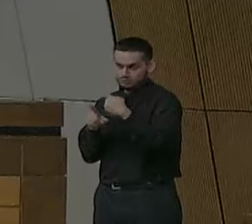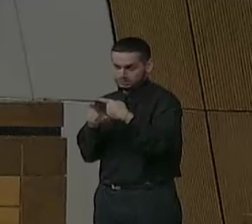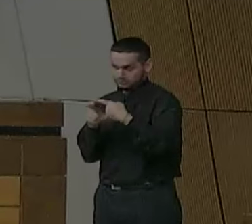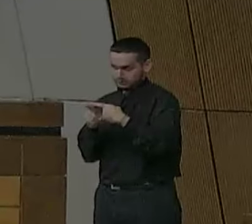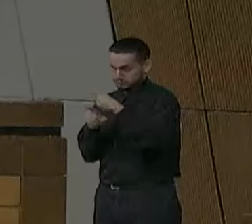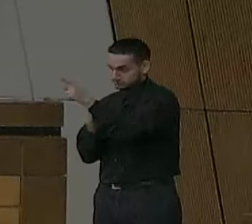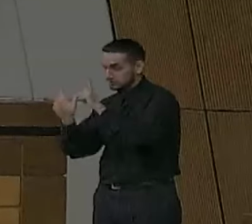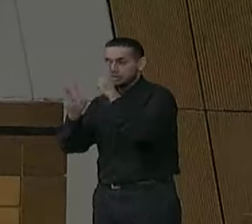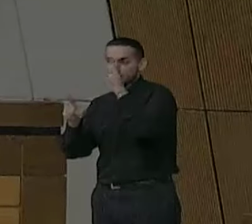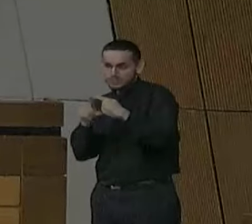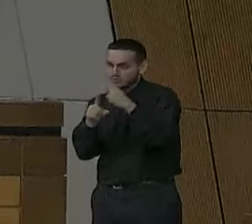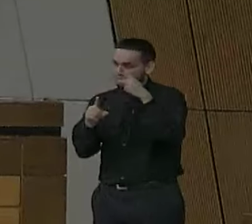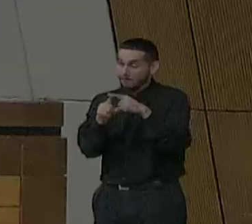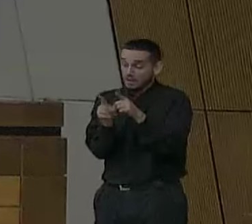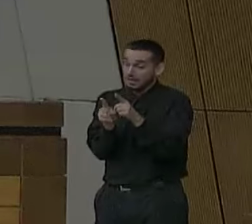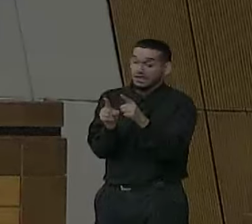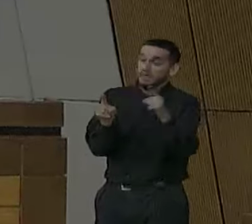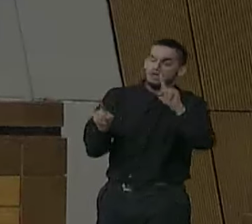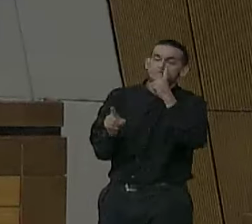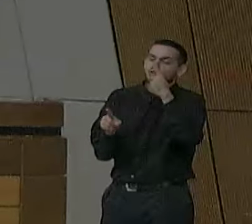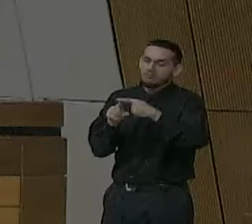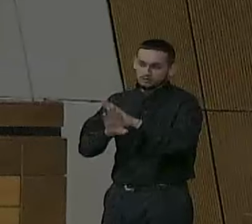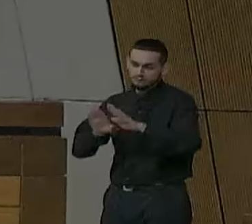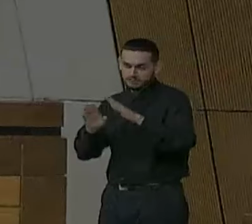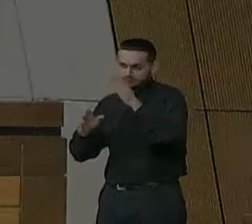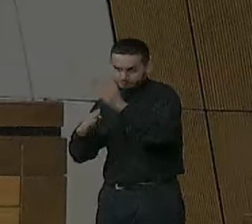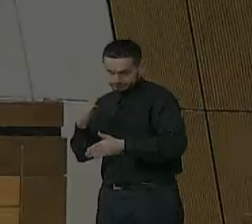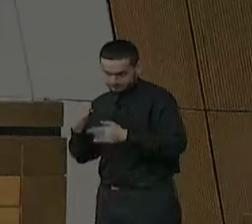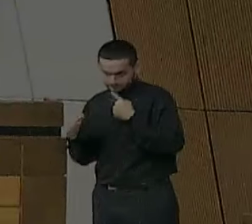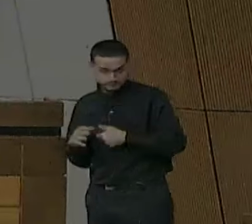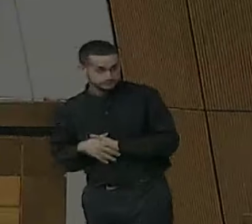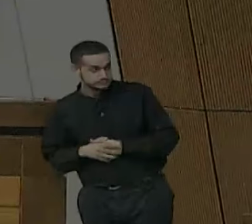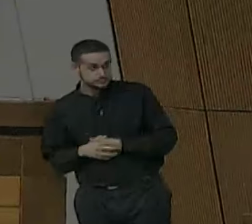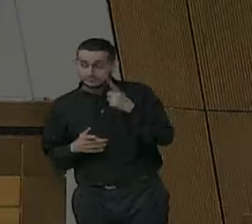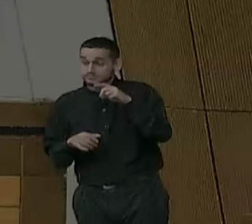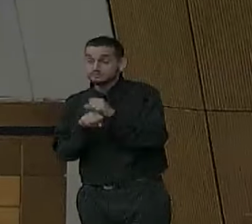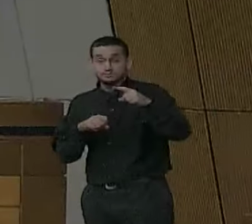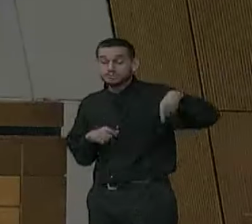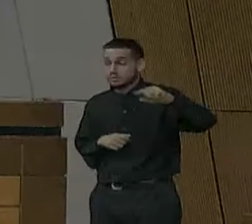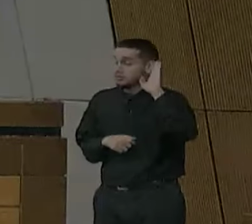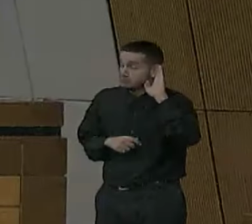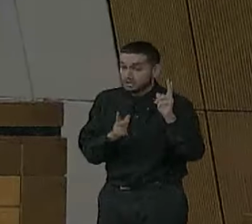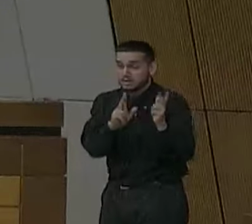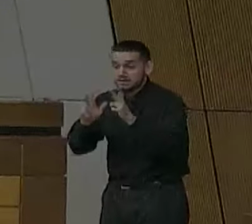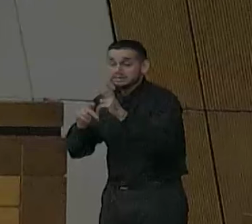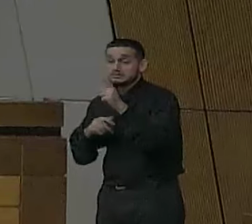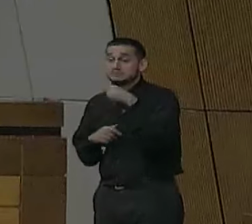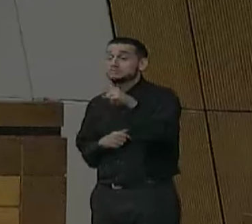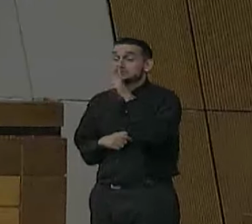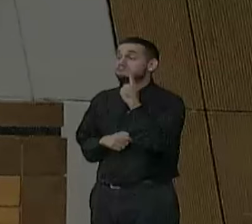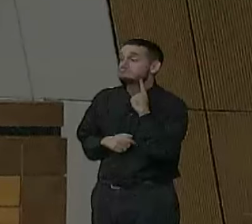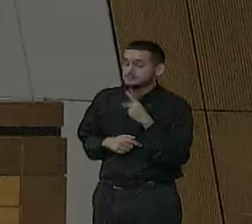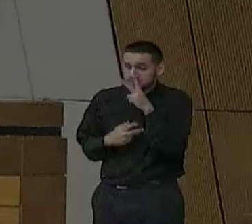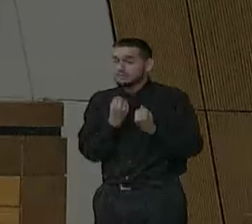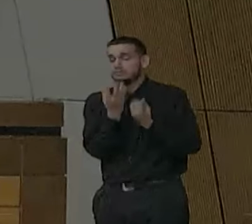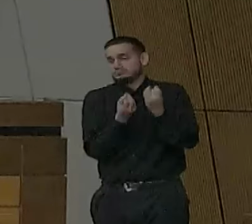Por favor, no nos excedamos de ese tiempo para poder escucharnos a todos y para que realmente todos aquellos que deseen expresar